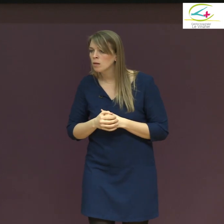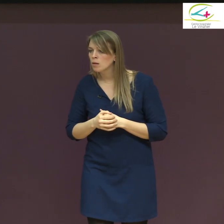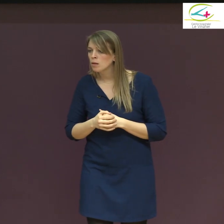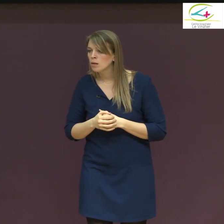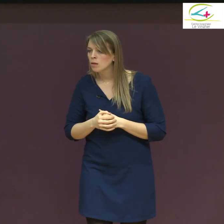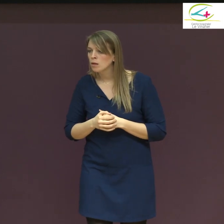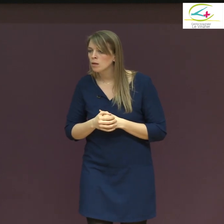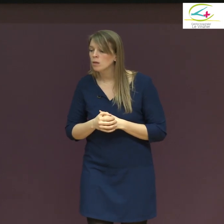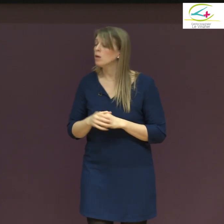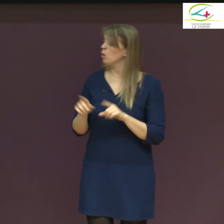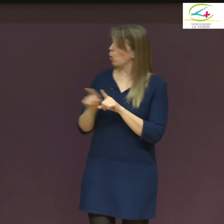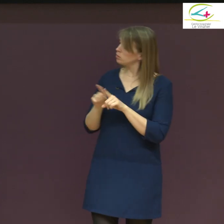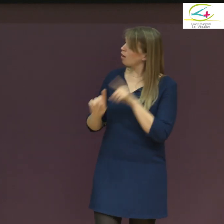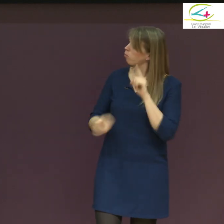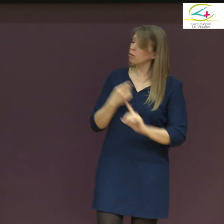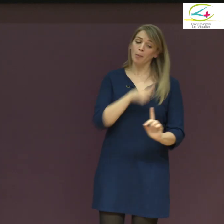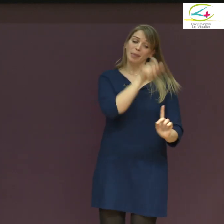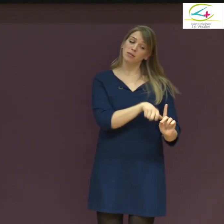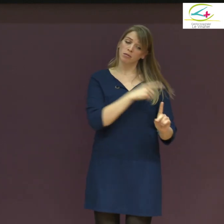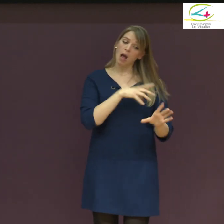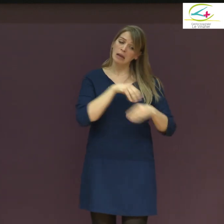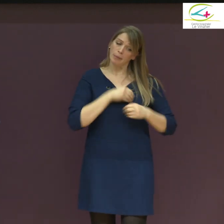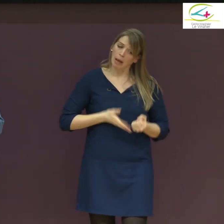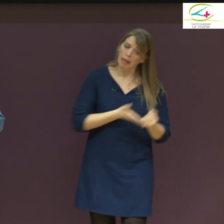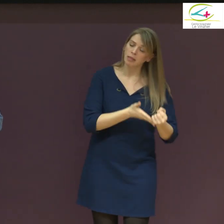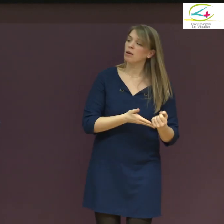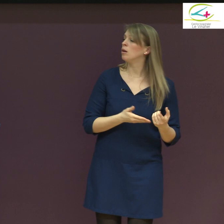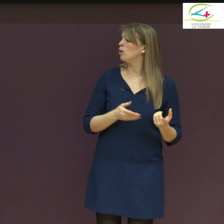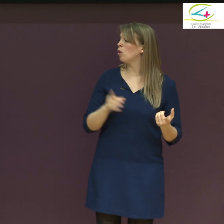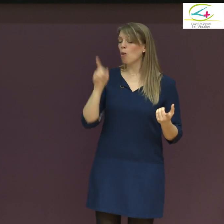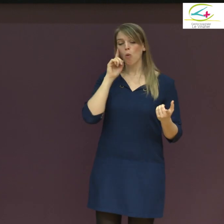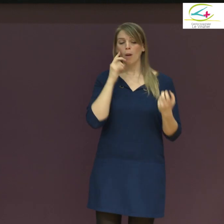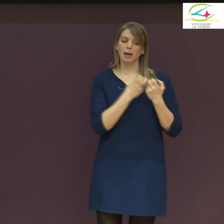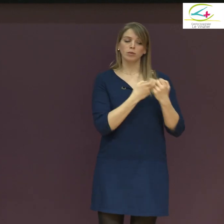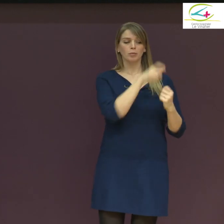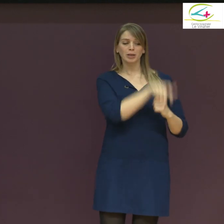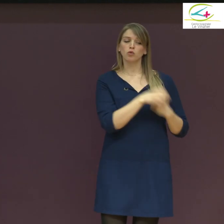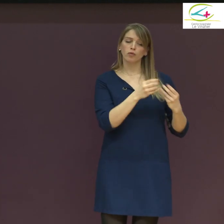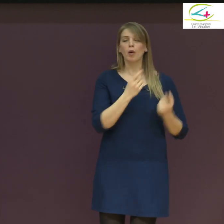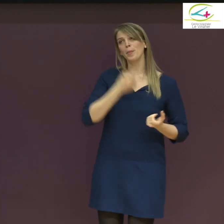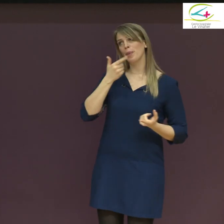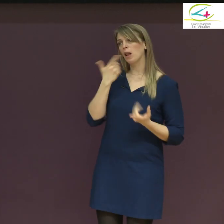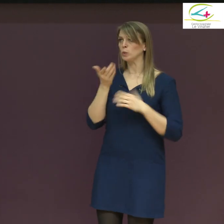personne elle accepte de se faire aider, parce qu'il y en a beaucoup, soit elles en ont déjà parlé, soit elles n'en parlent pas, mais le fait de